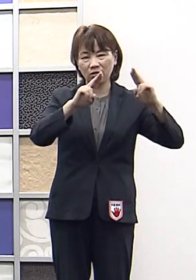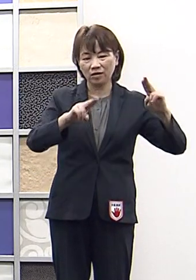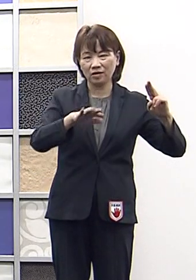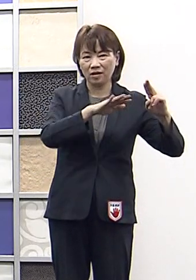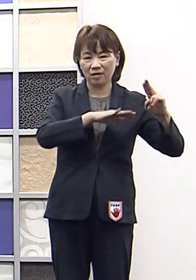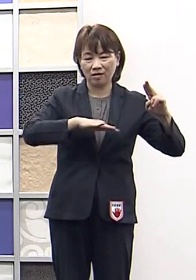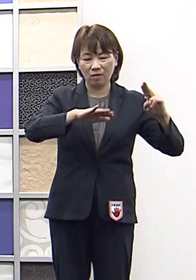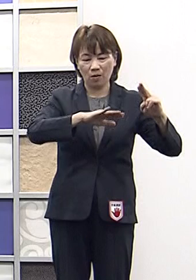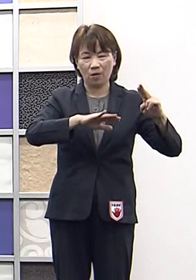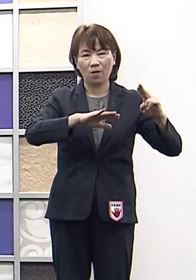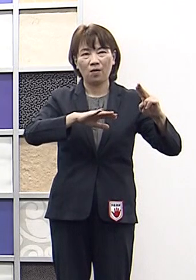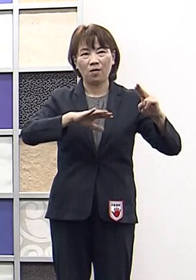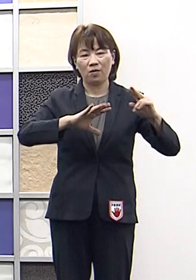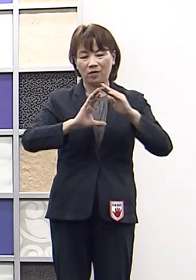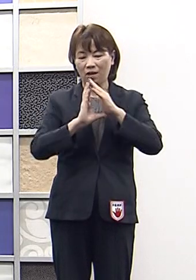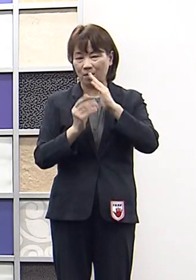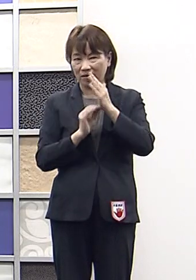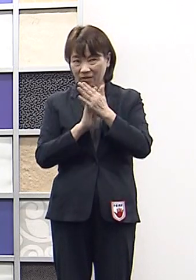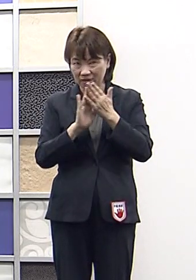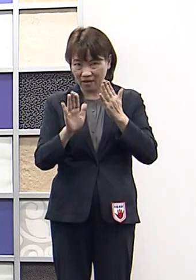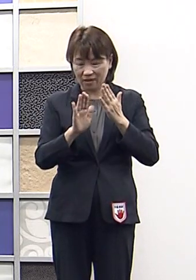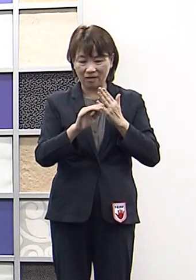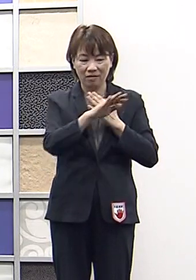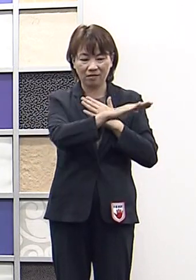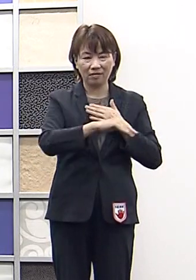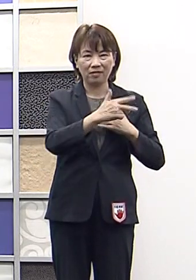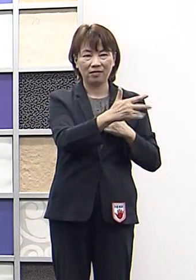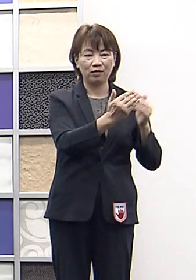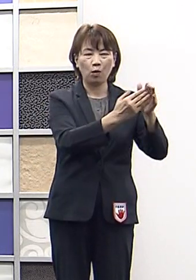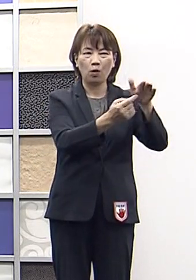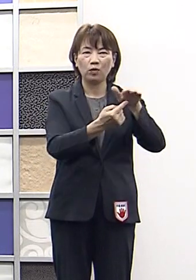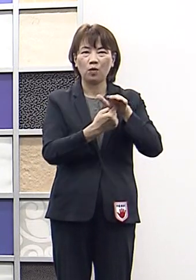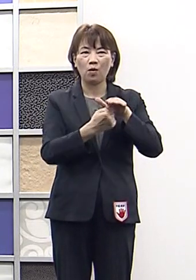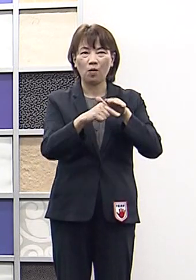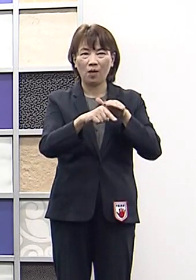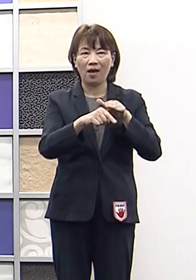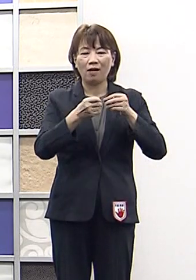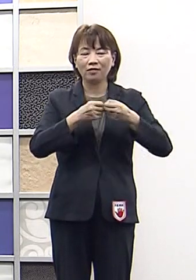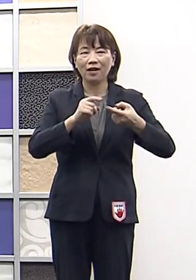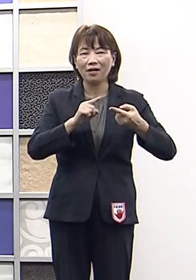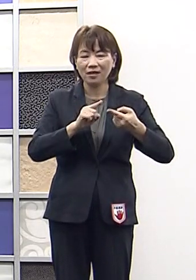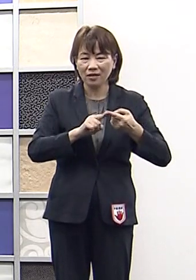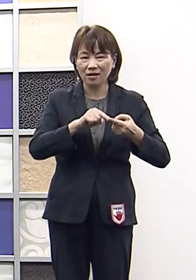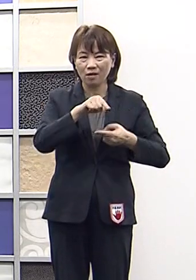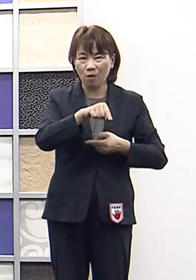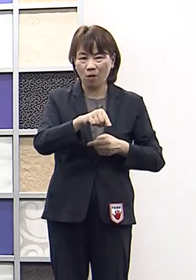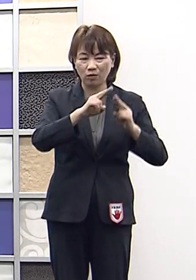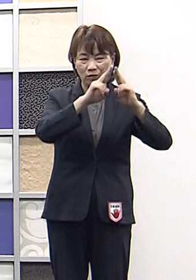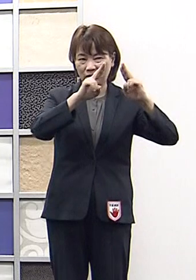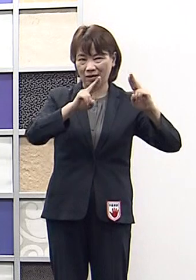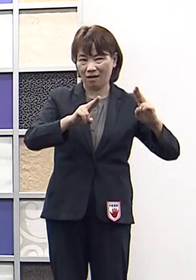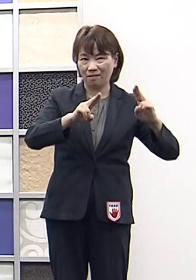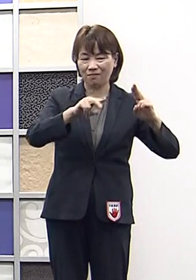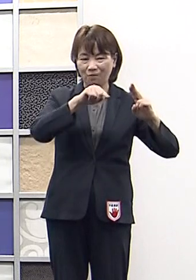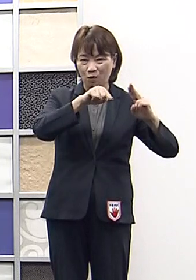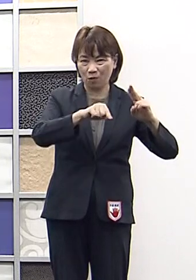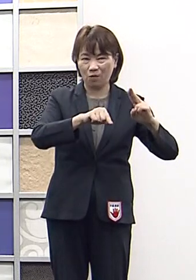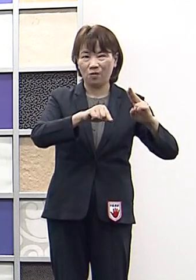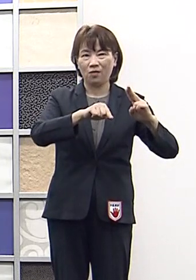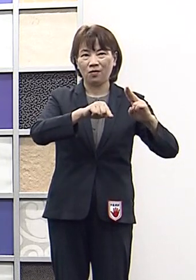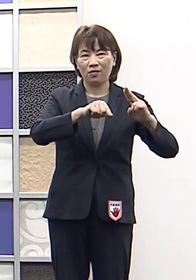山梨県の市町村の方々がこうあるべきだという、 こう具体的かつ積極的議論を積み重ねることは重